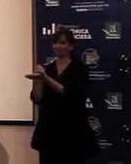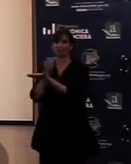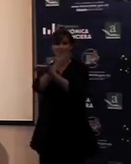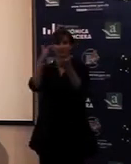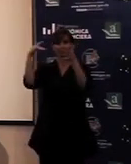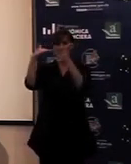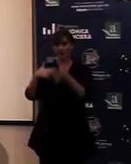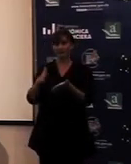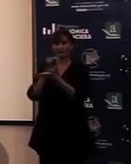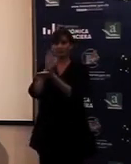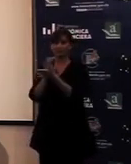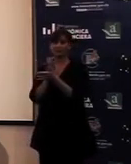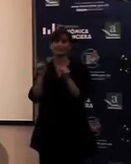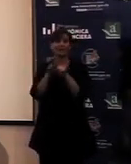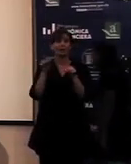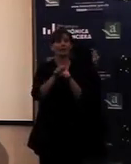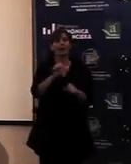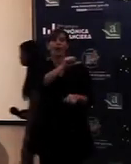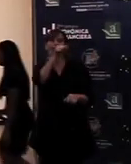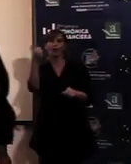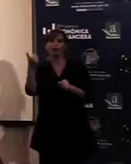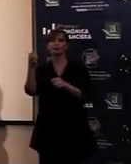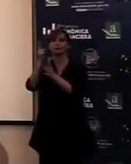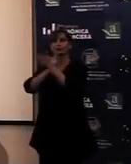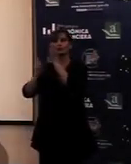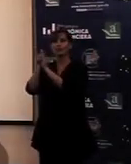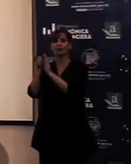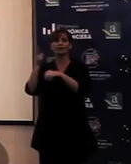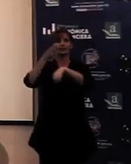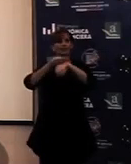ustedes, de escuelas y a los que vienen en las tardes también de las universidades.